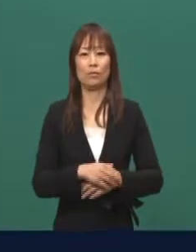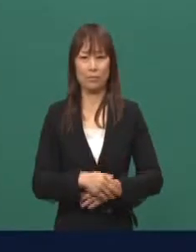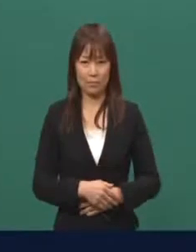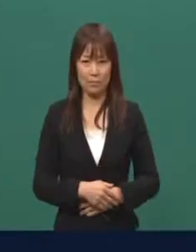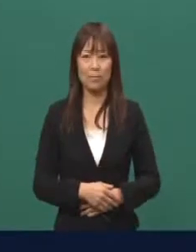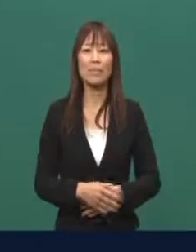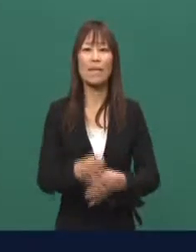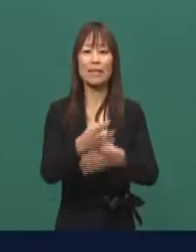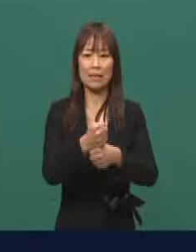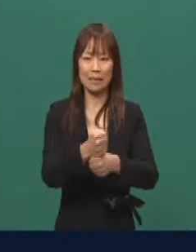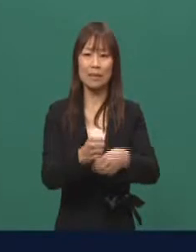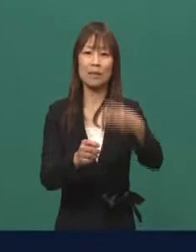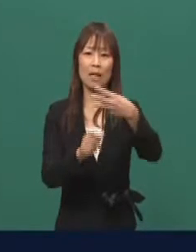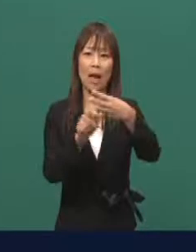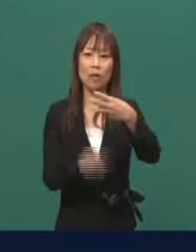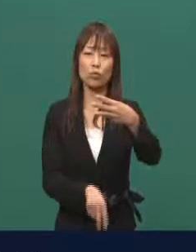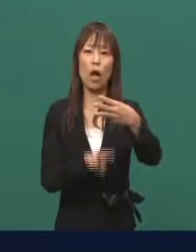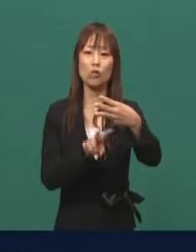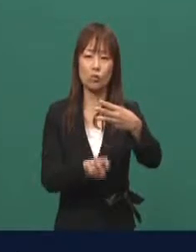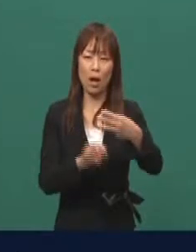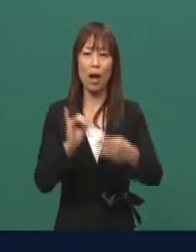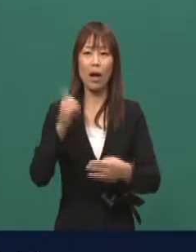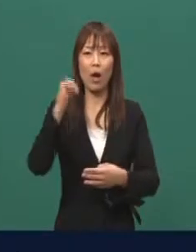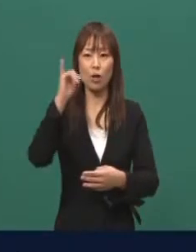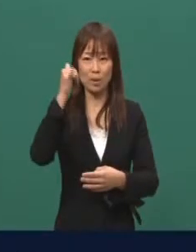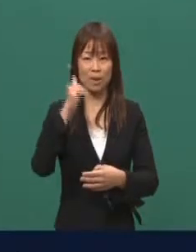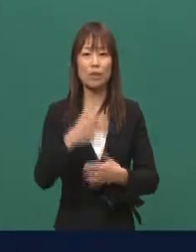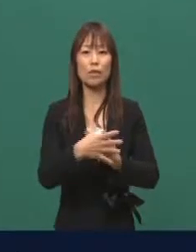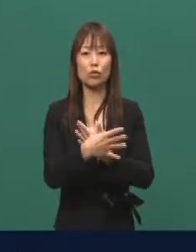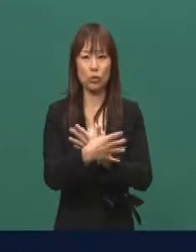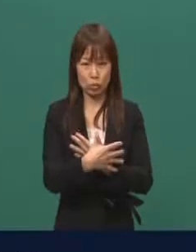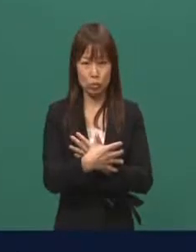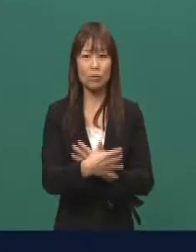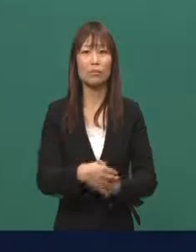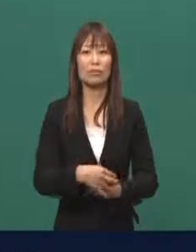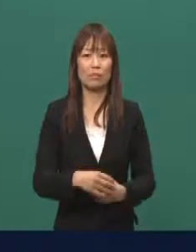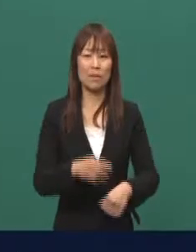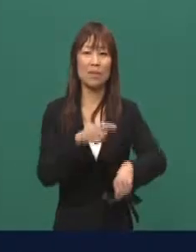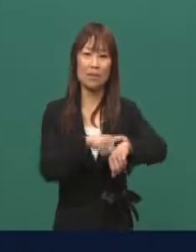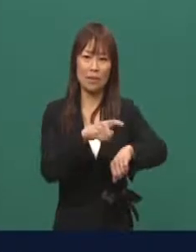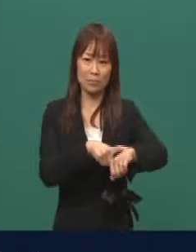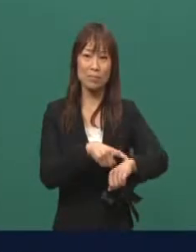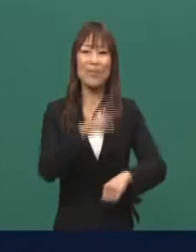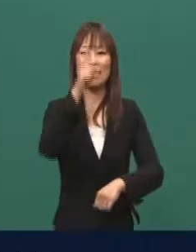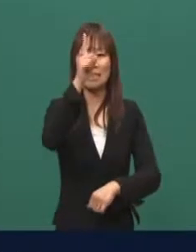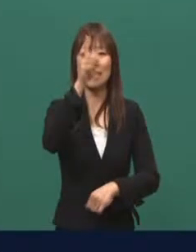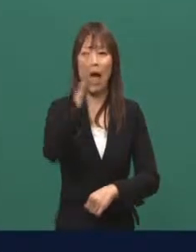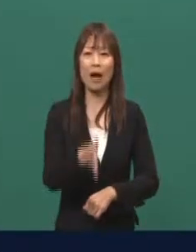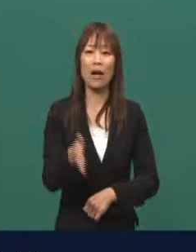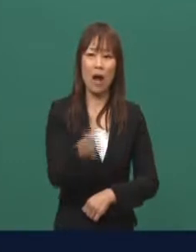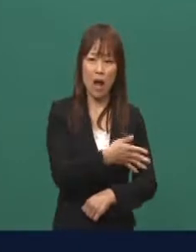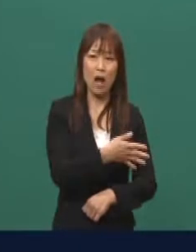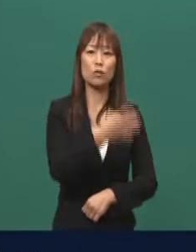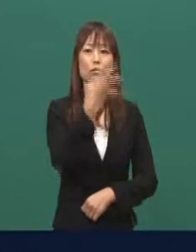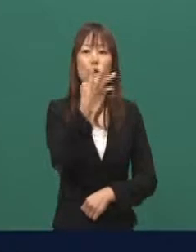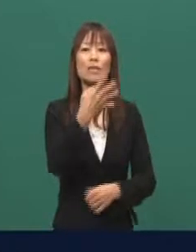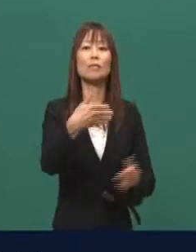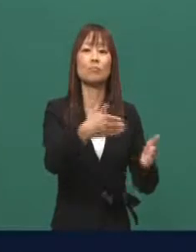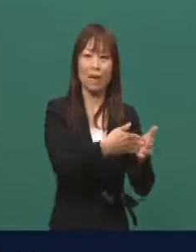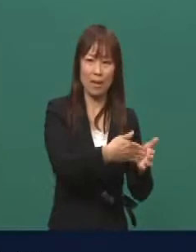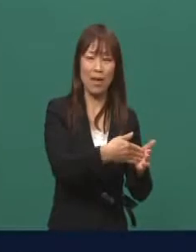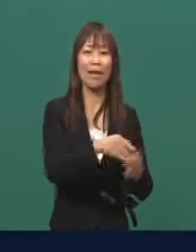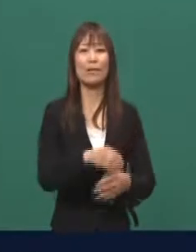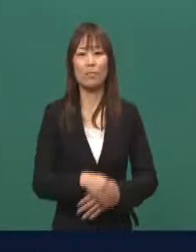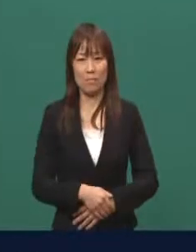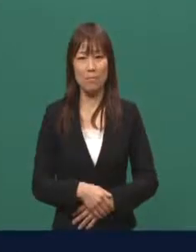習します。日時は3月20日火曜祝日、昼1時30分から夕